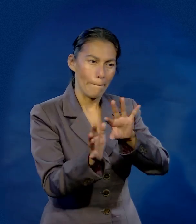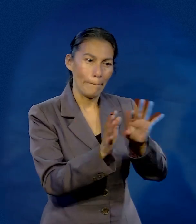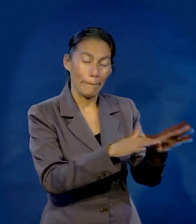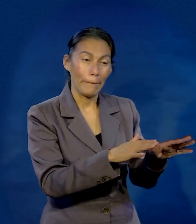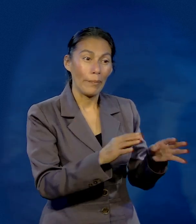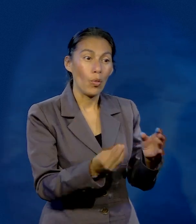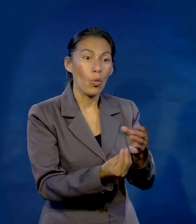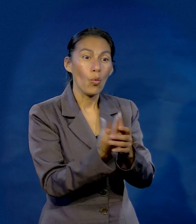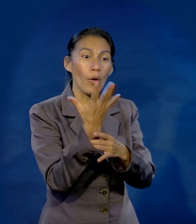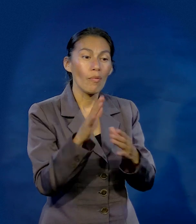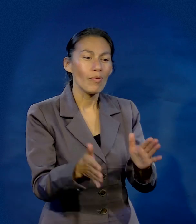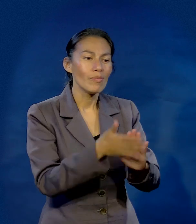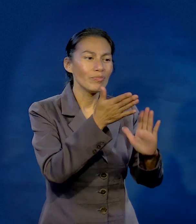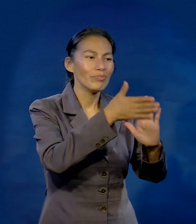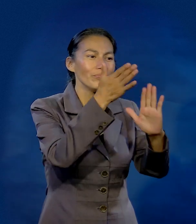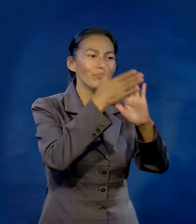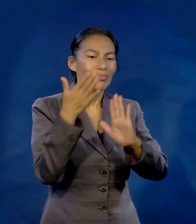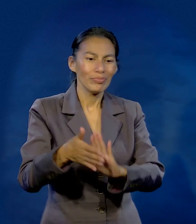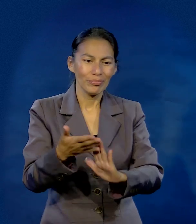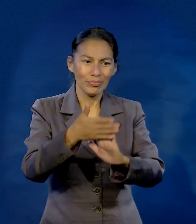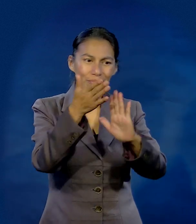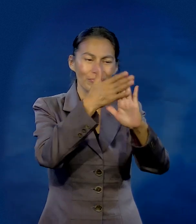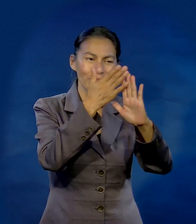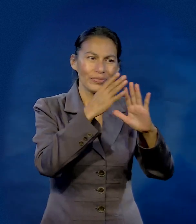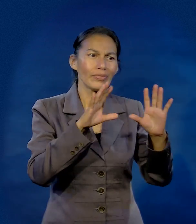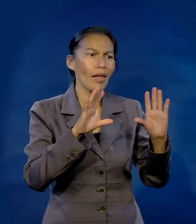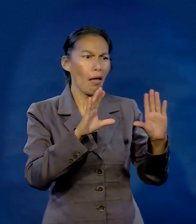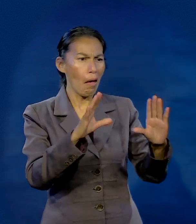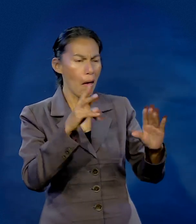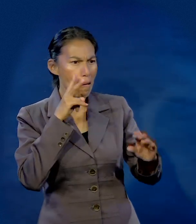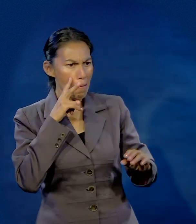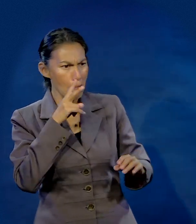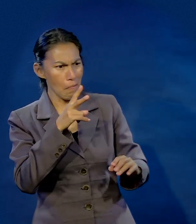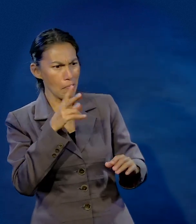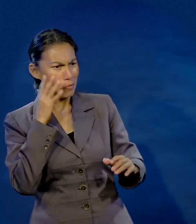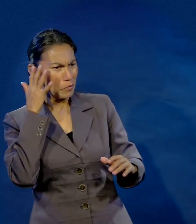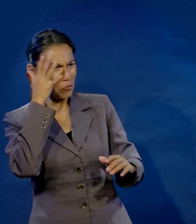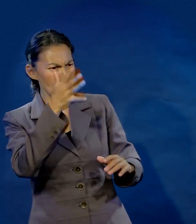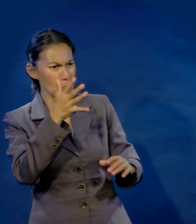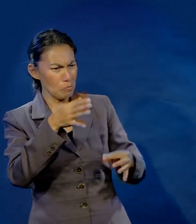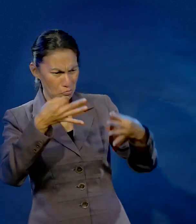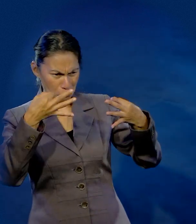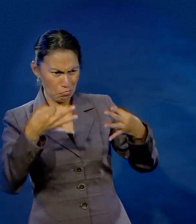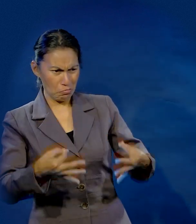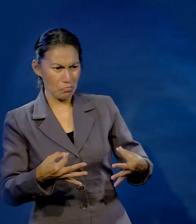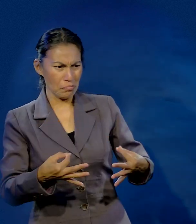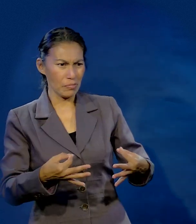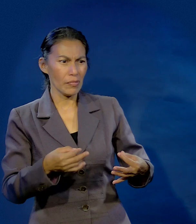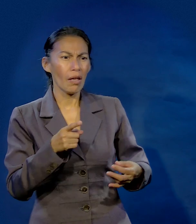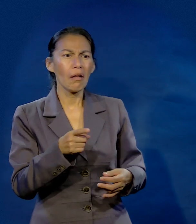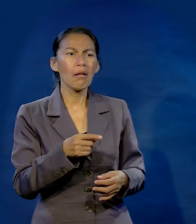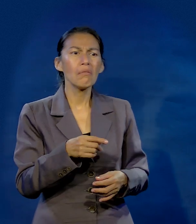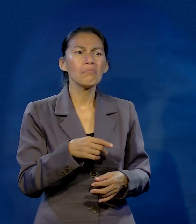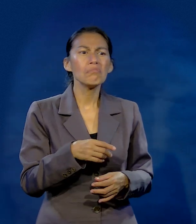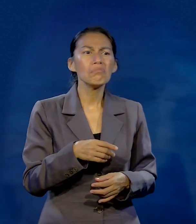hago Ya sé voy a derribar lo que tengo y voy a levantar cosa nueva mayor o sea el hombre es visionario